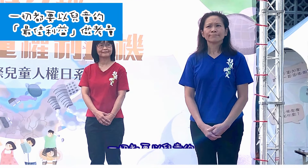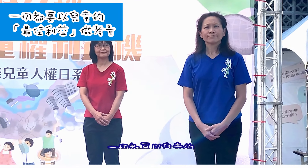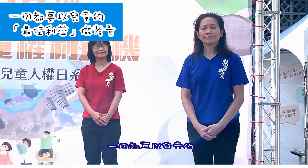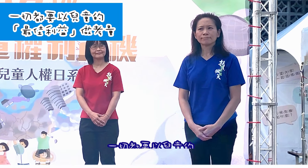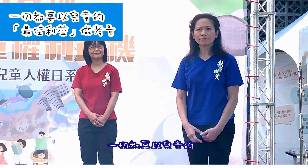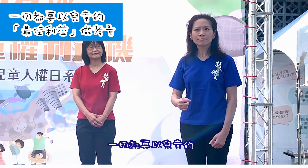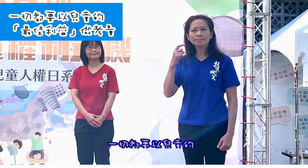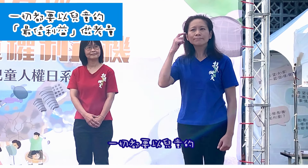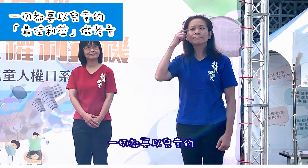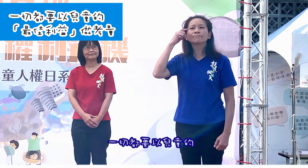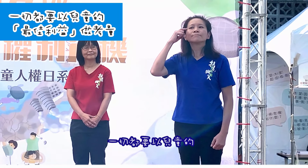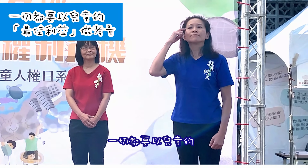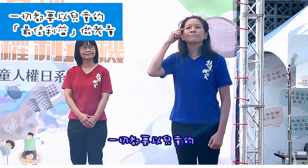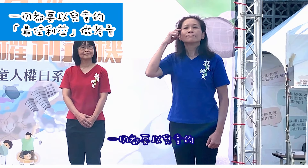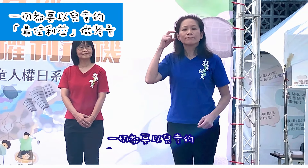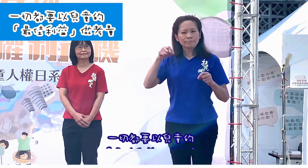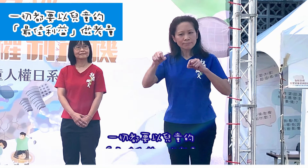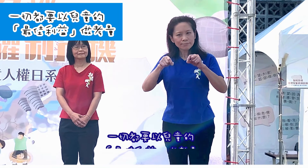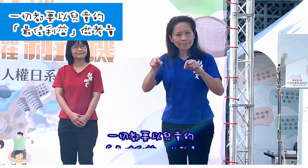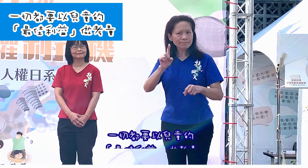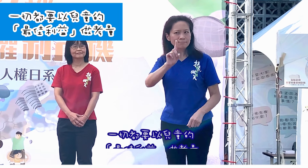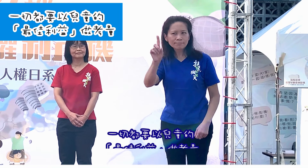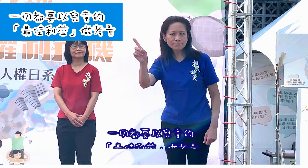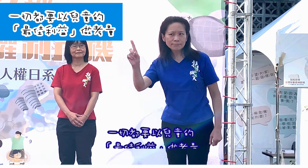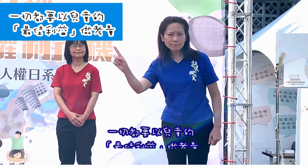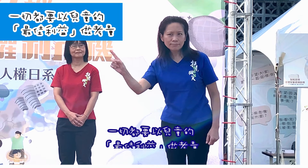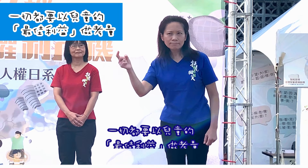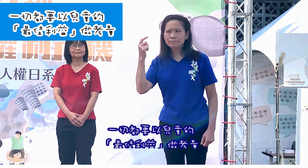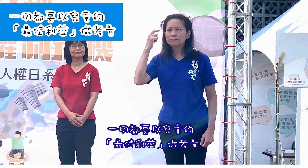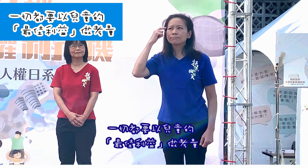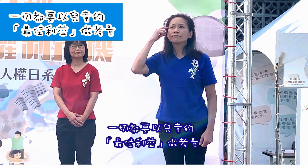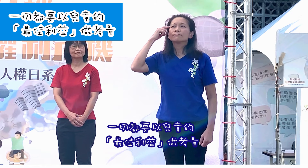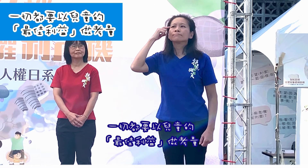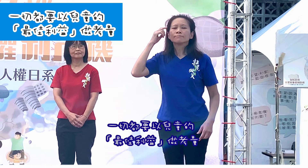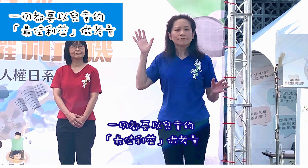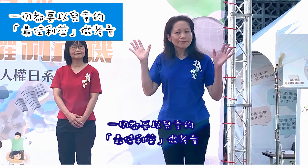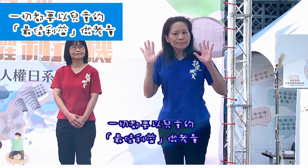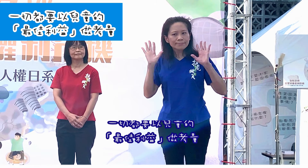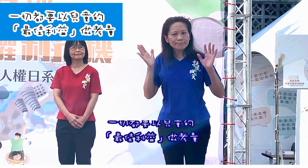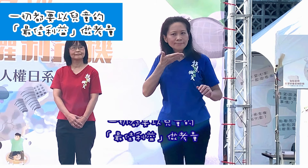一切都要以儿童的最佳利益做考量。